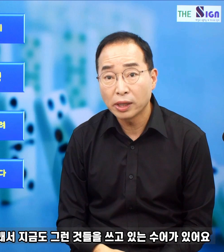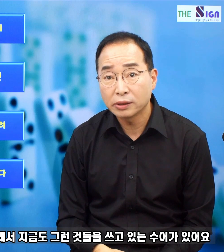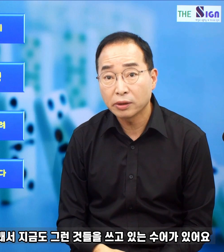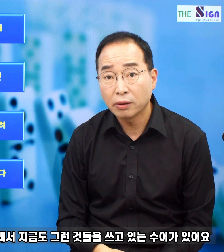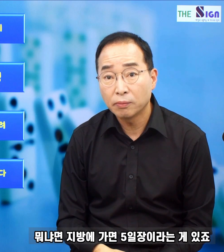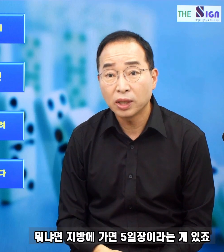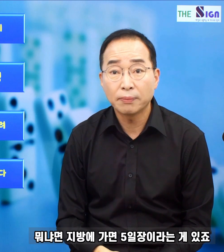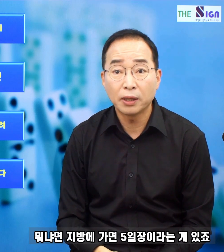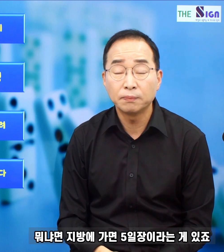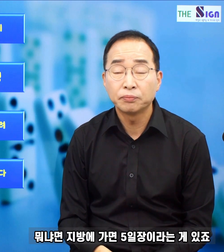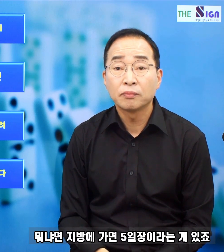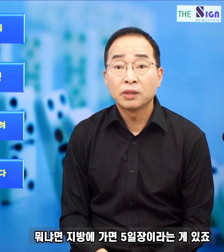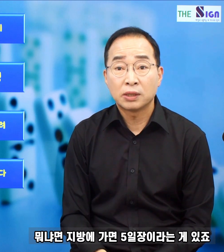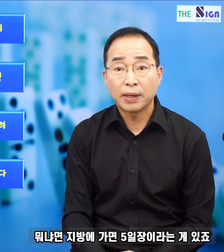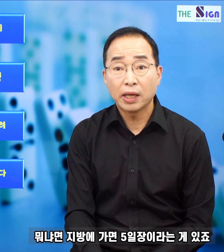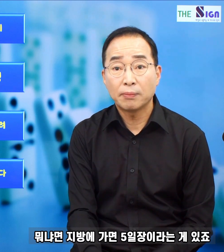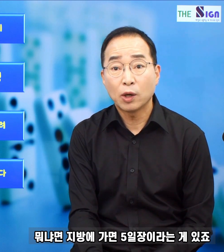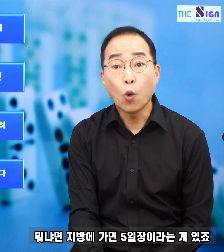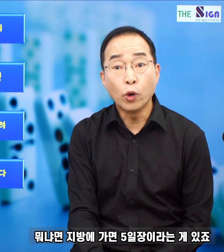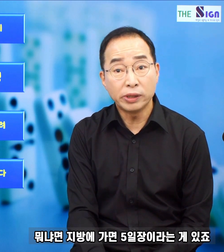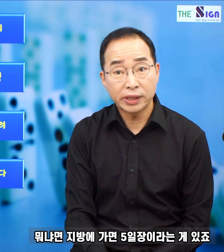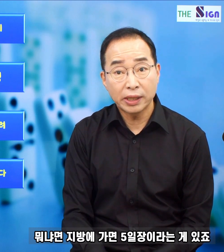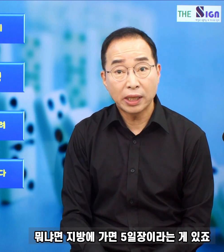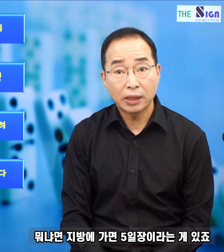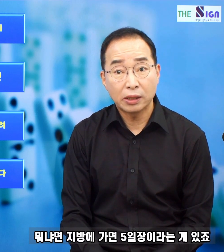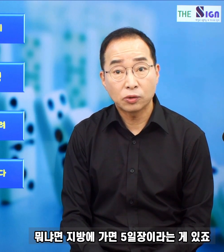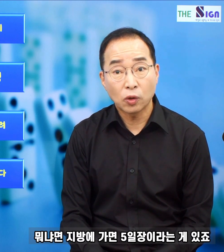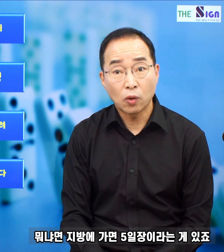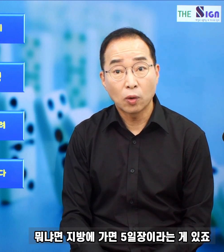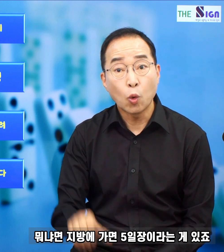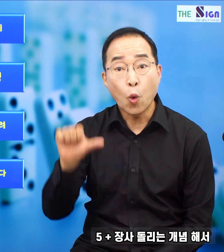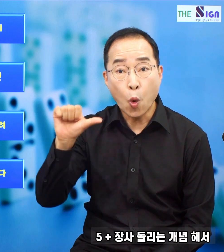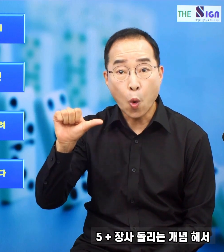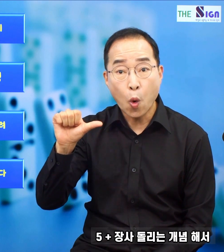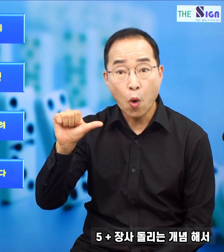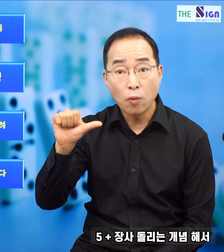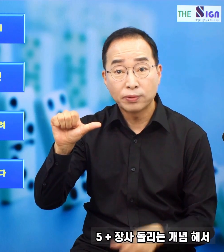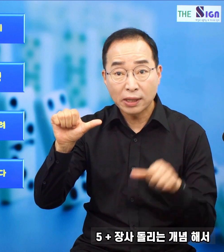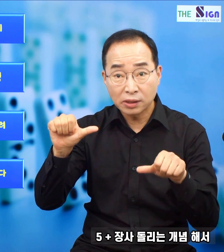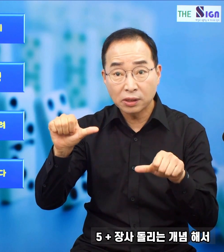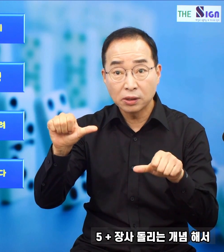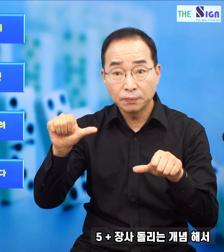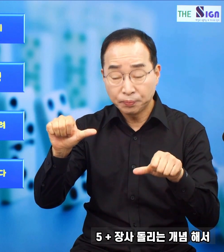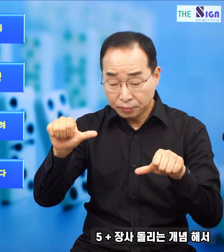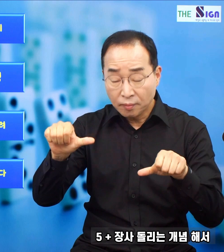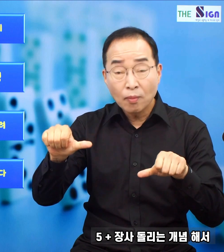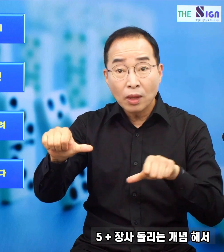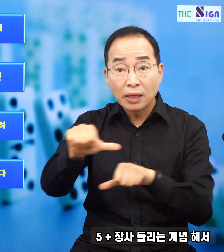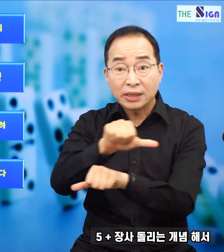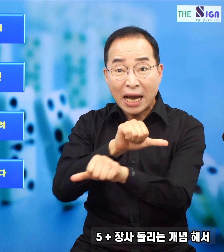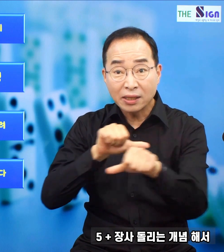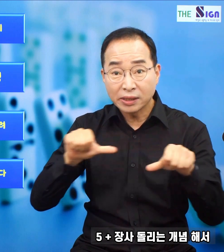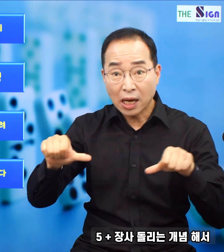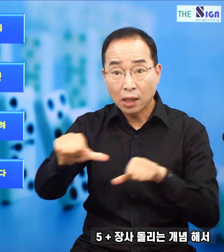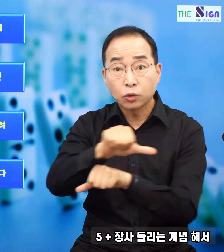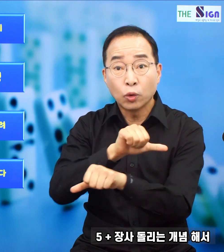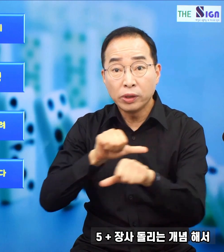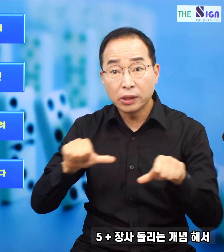있어요. 뭐냐면 지방에 가면 오일장이라는 게 있죠. 오. 플러스 장사, 돌리는